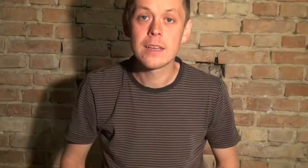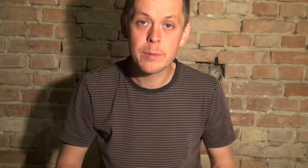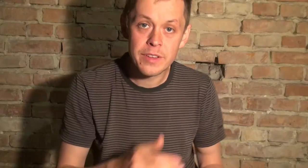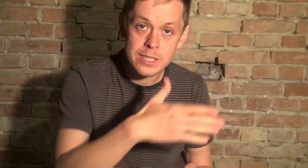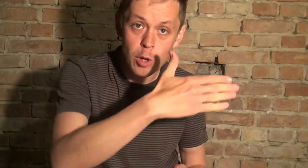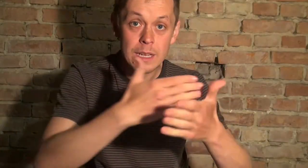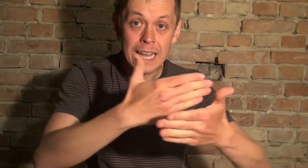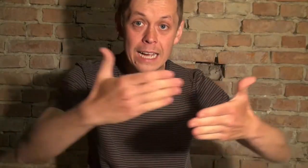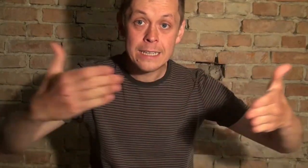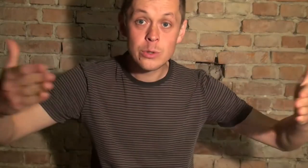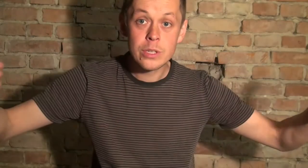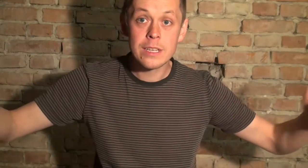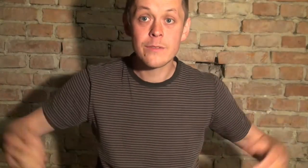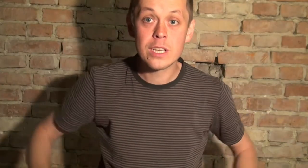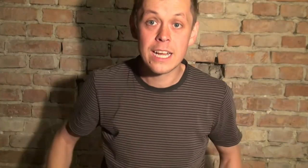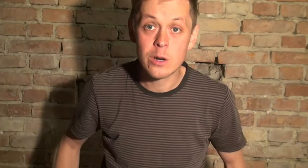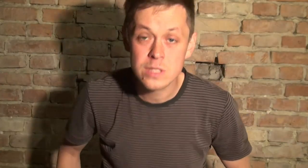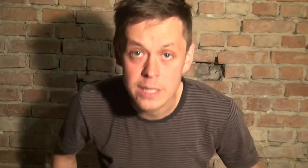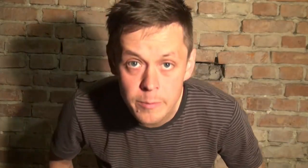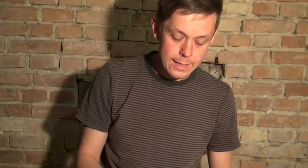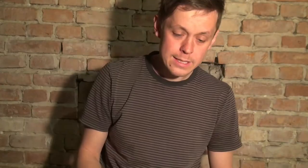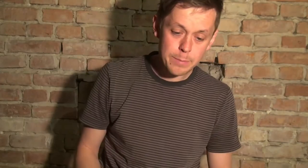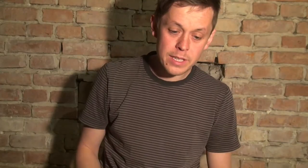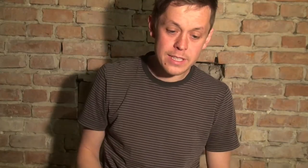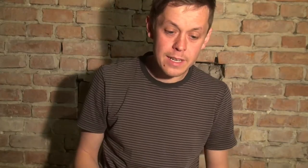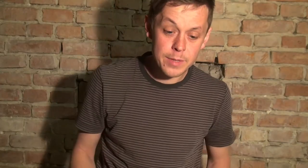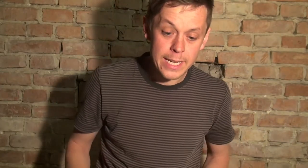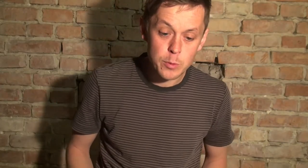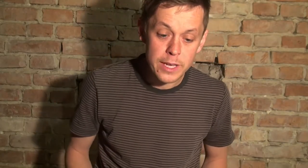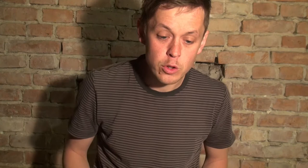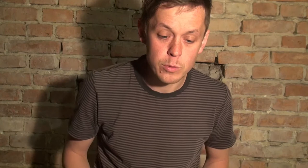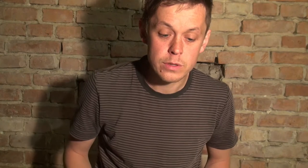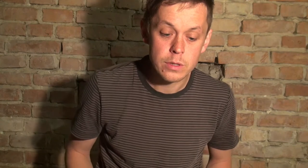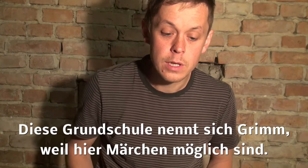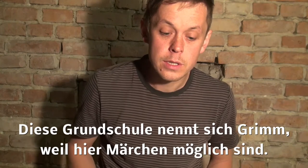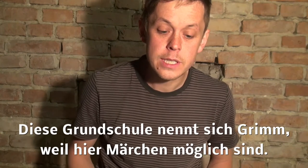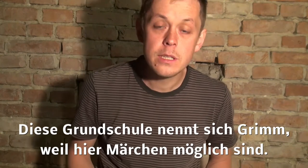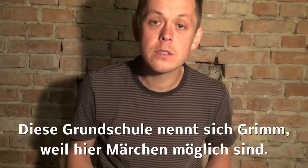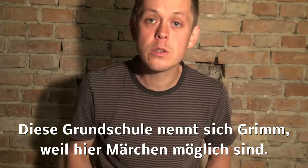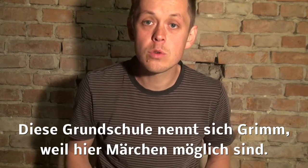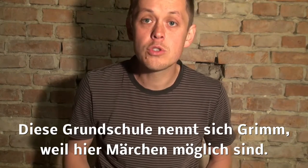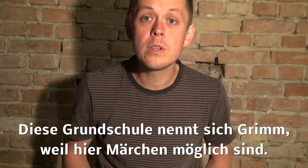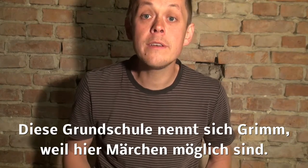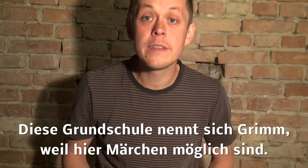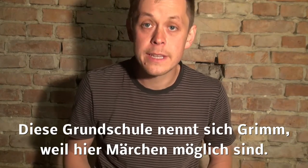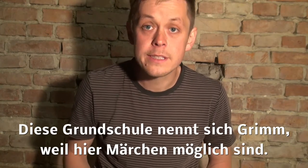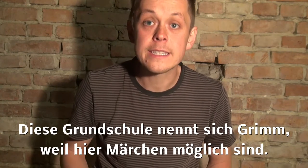Immer wenn das kommt, lange Töne wirklich lang aussingen. Das Lied beginnt ja mit einem Sprechrhythmus. Diese Grundschule nennt sich